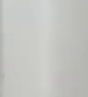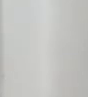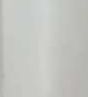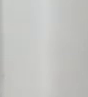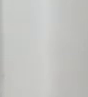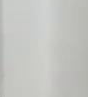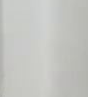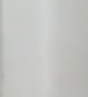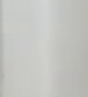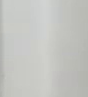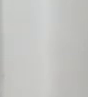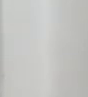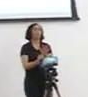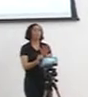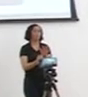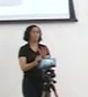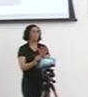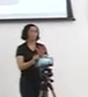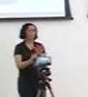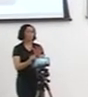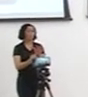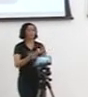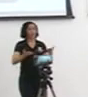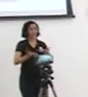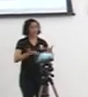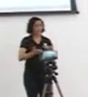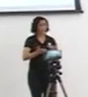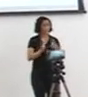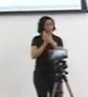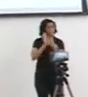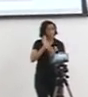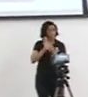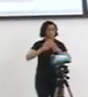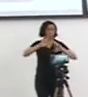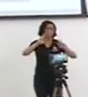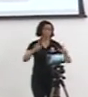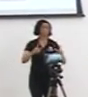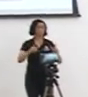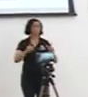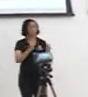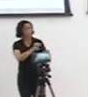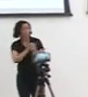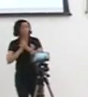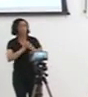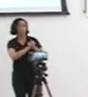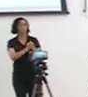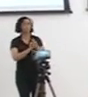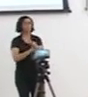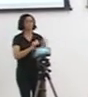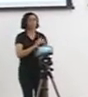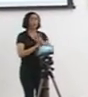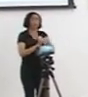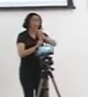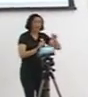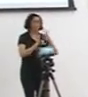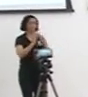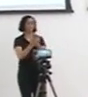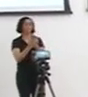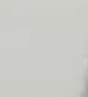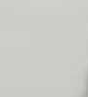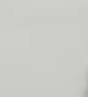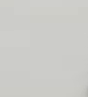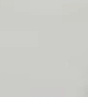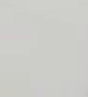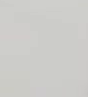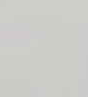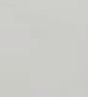da Covid-19. Entre as ações realizadas, o projeto Cadinho de Prosa, criado em maio deste ano, enfatiza a